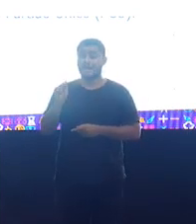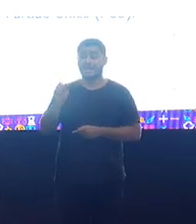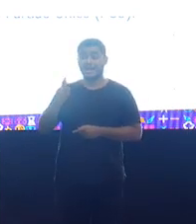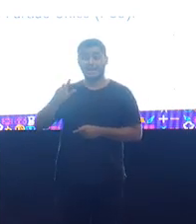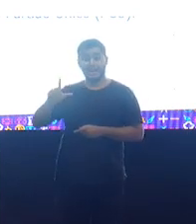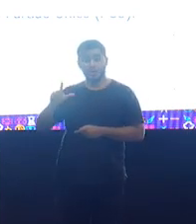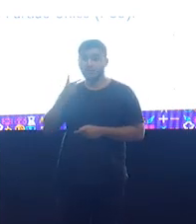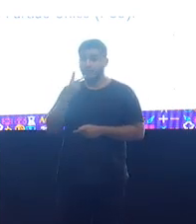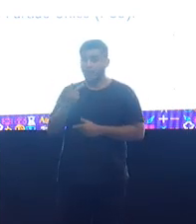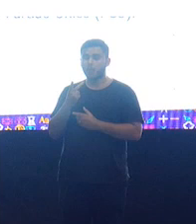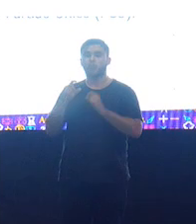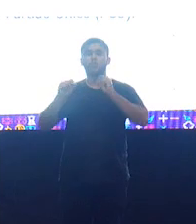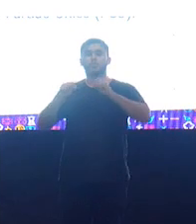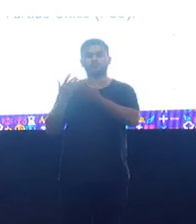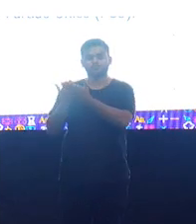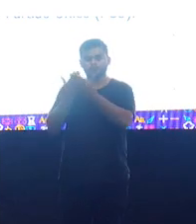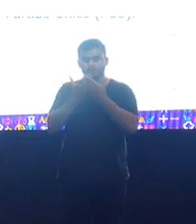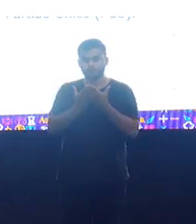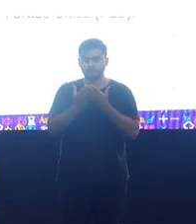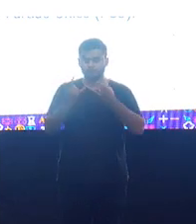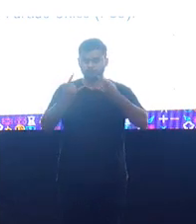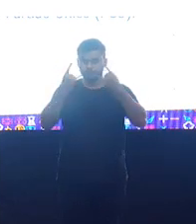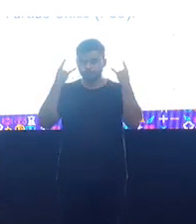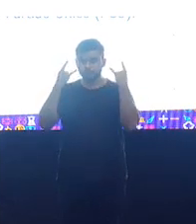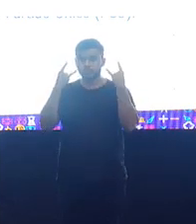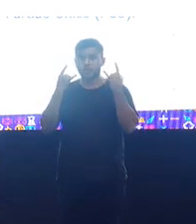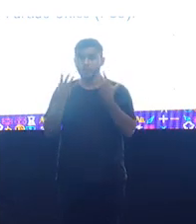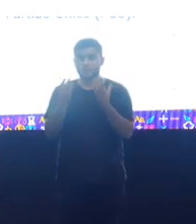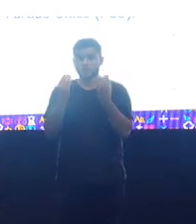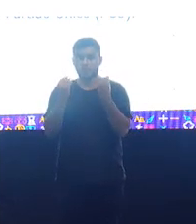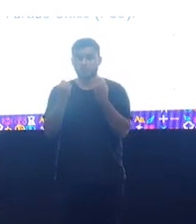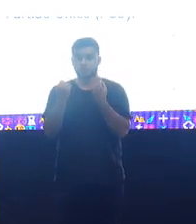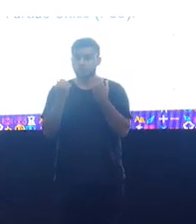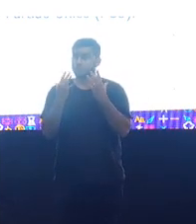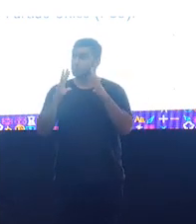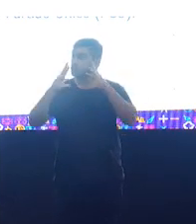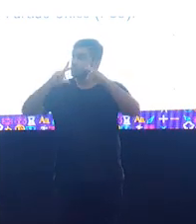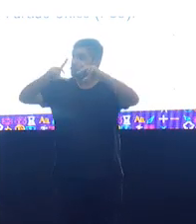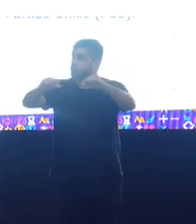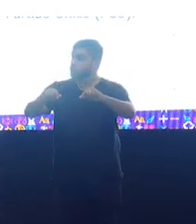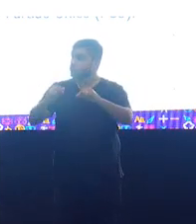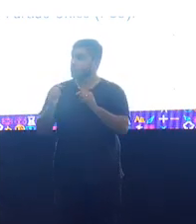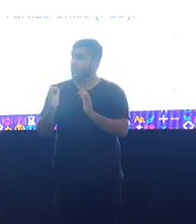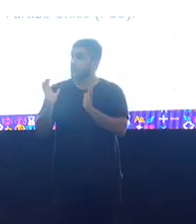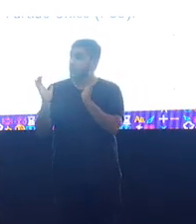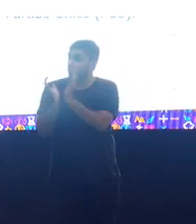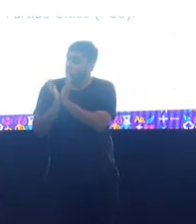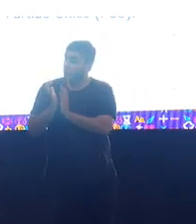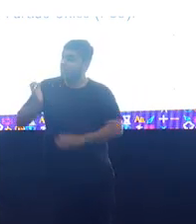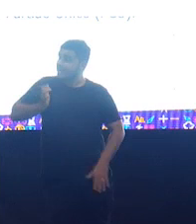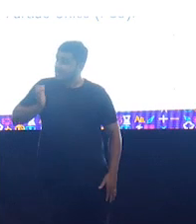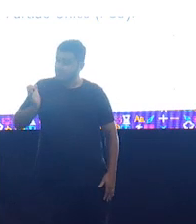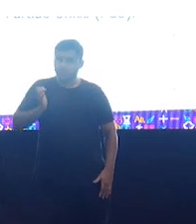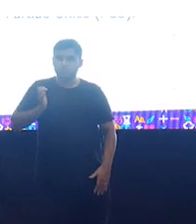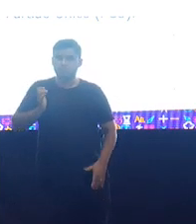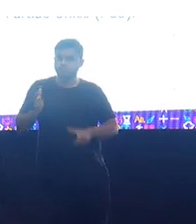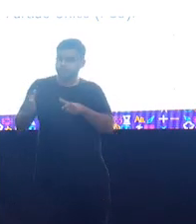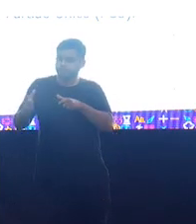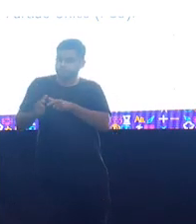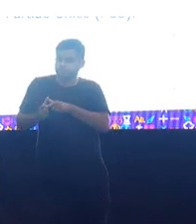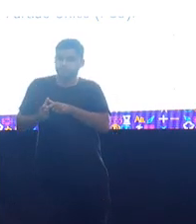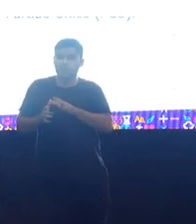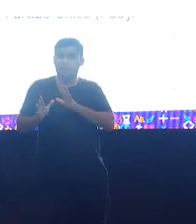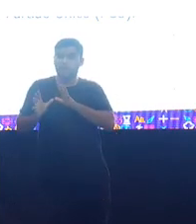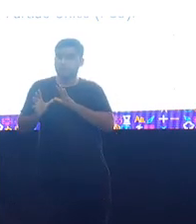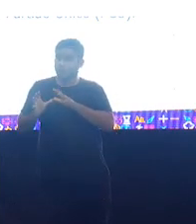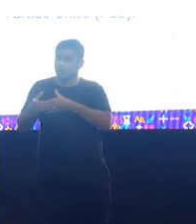é o sistema que produz muito, mas distribui pouco e concentra renda. Então ele faz uma separação